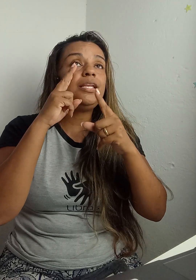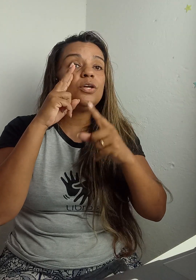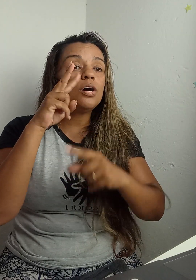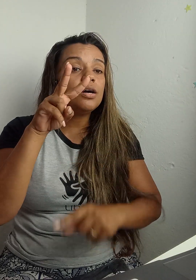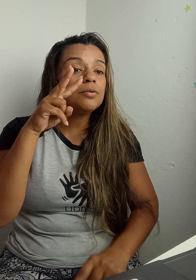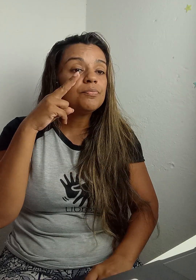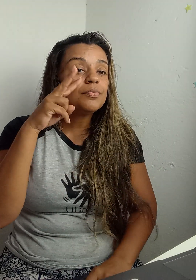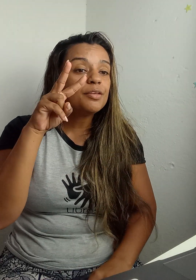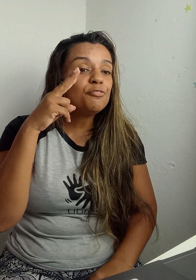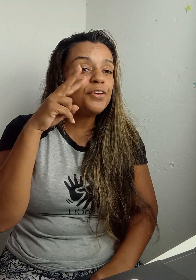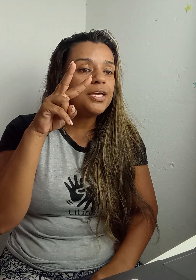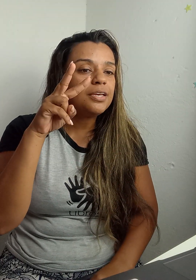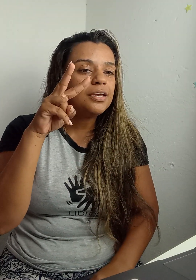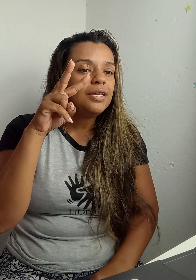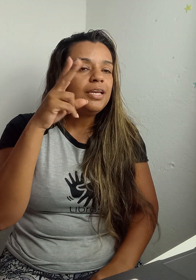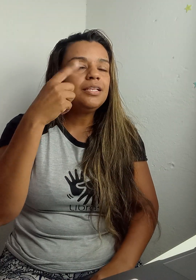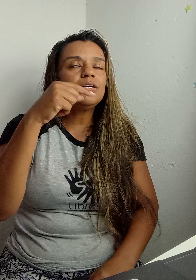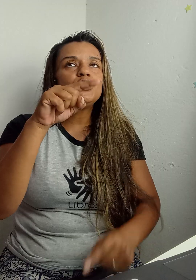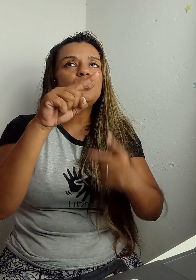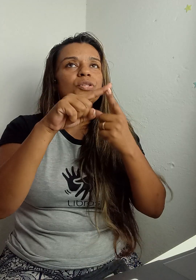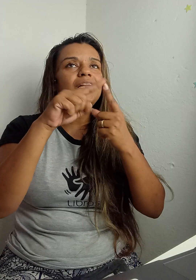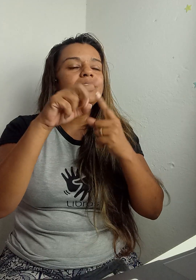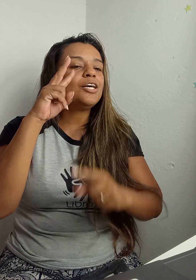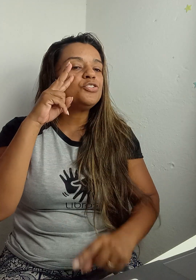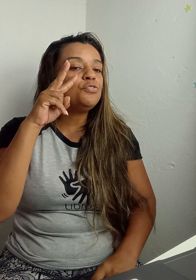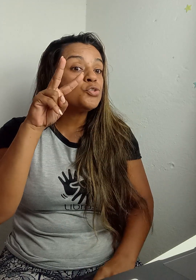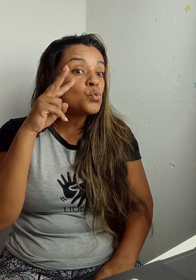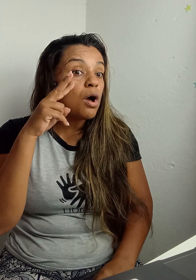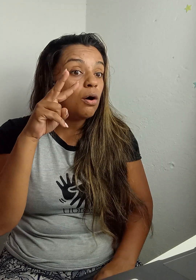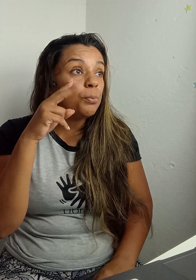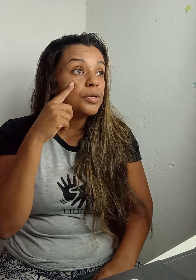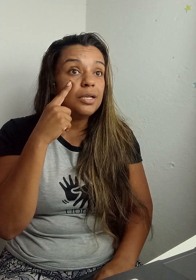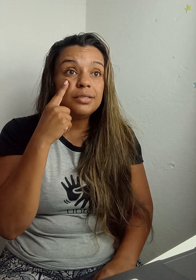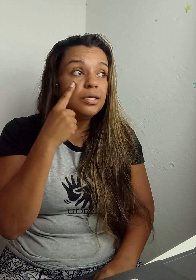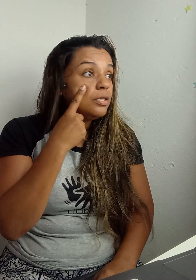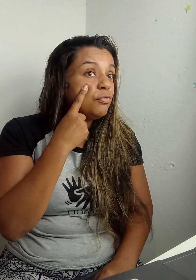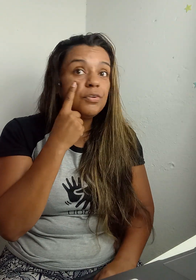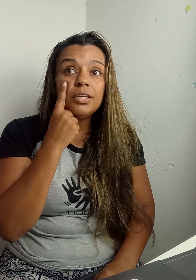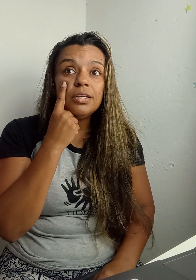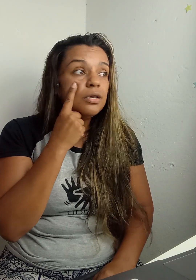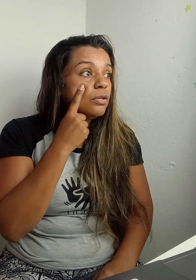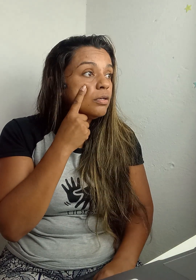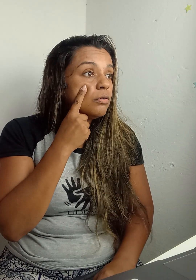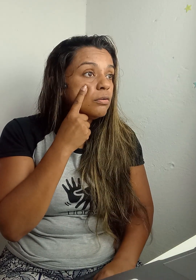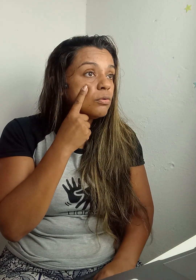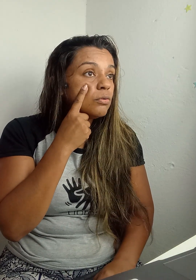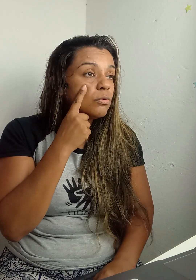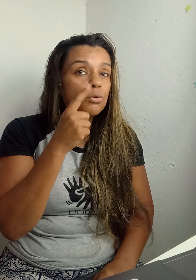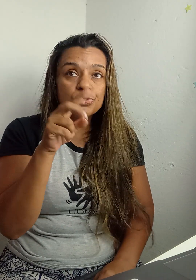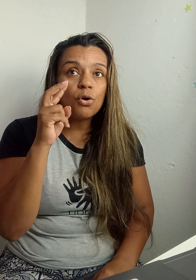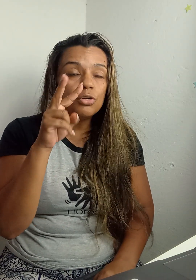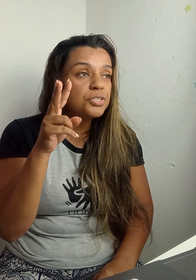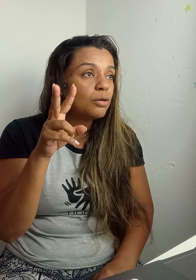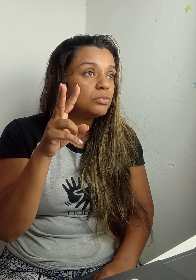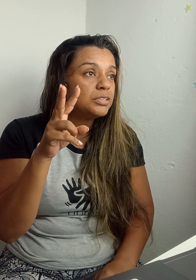Ele, vê. Então, é de modalidade visual, porque ele tem que ver com os olhos o que está acontecendo,